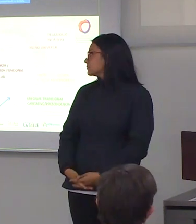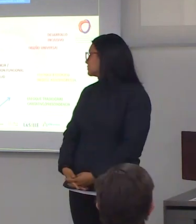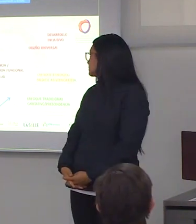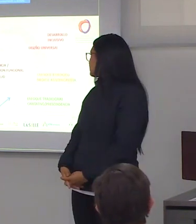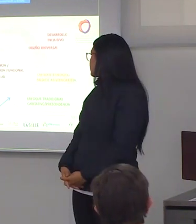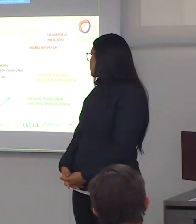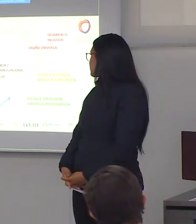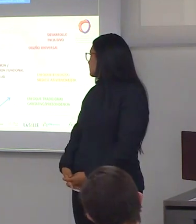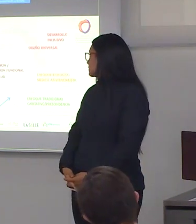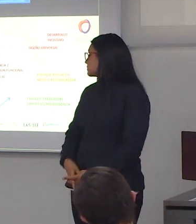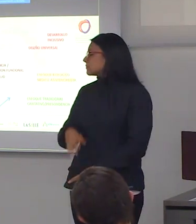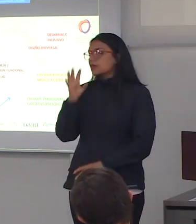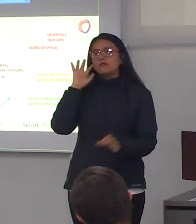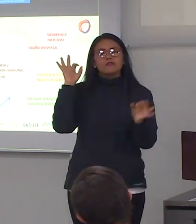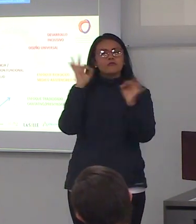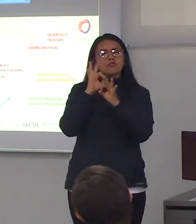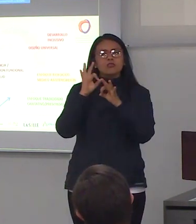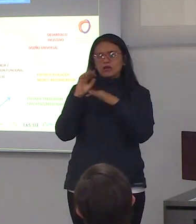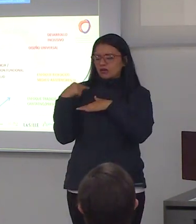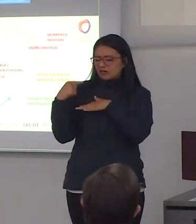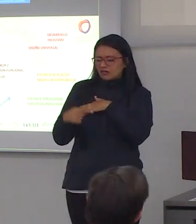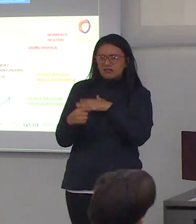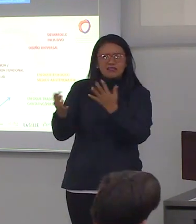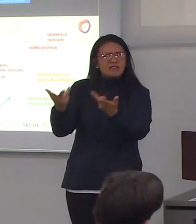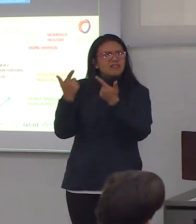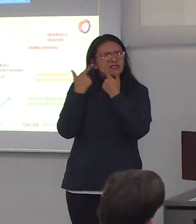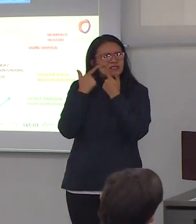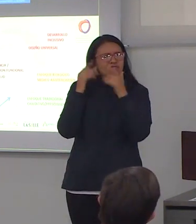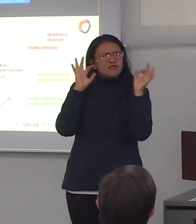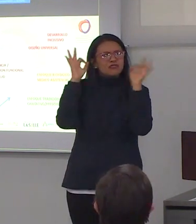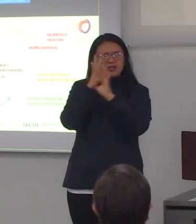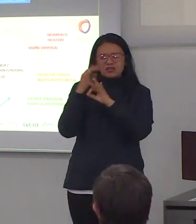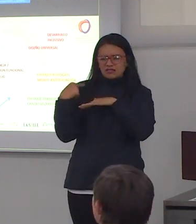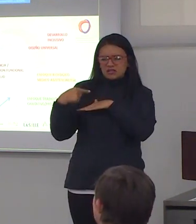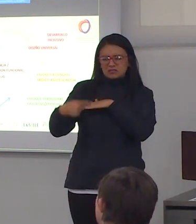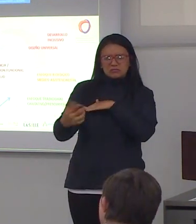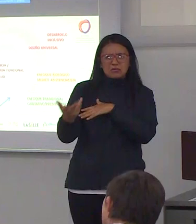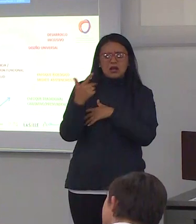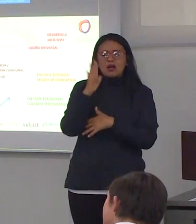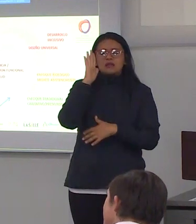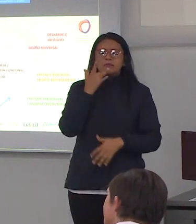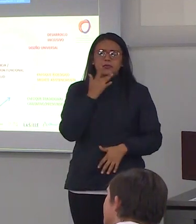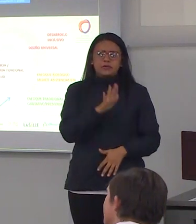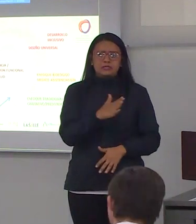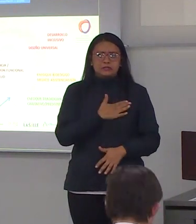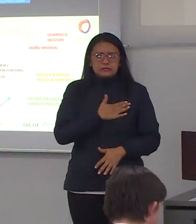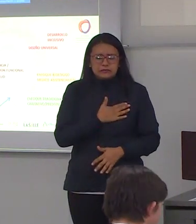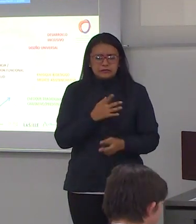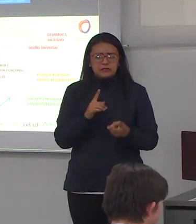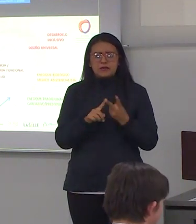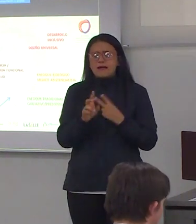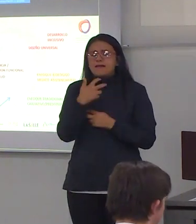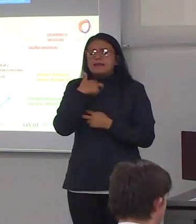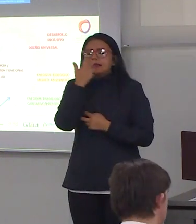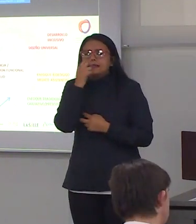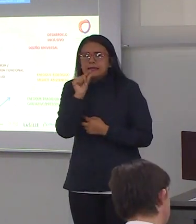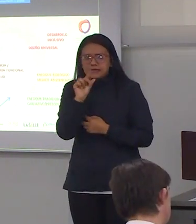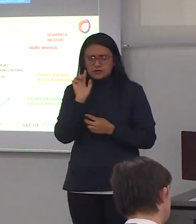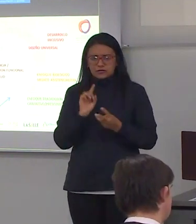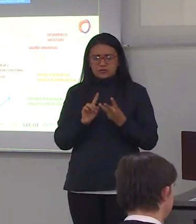ese enfoque tradicional ustedes que escuchan el enfoque tradicional el pobrecito el cieguito